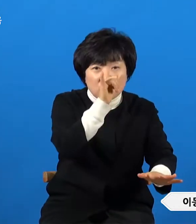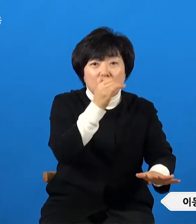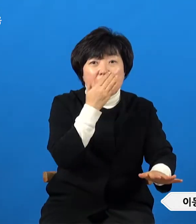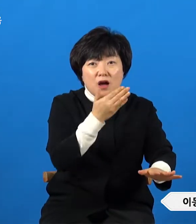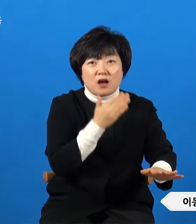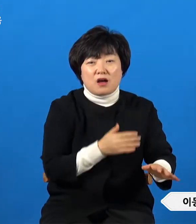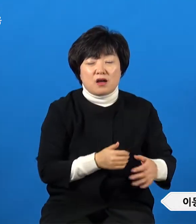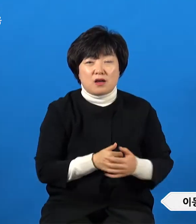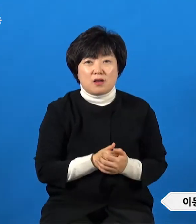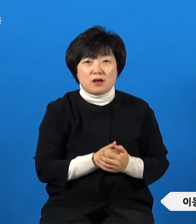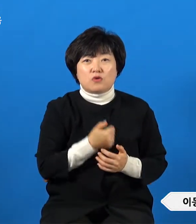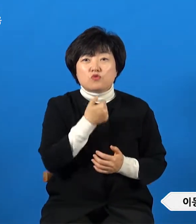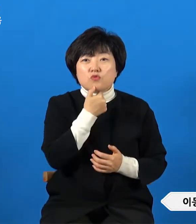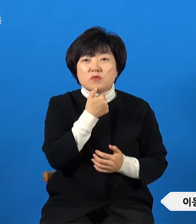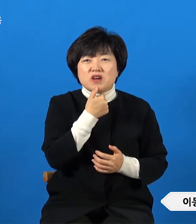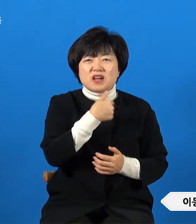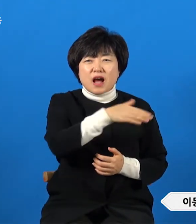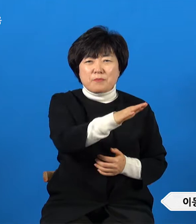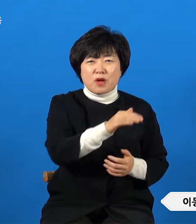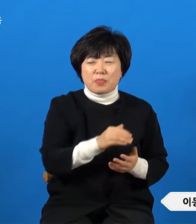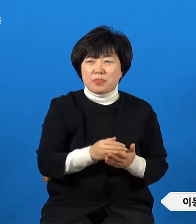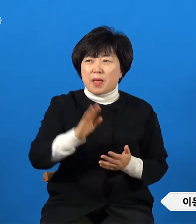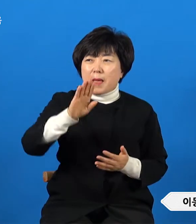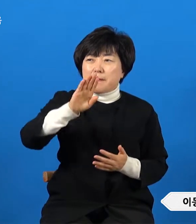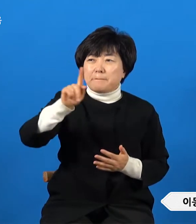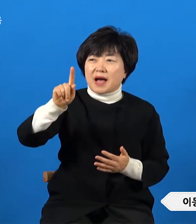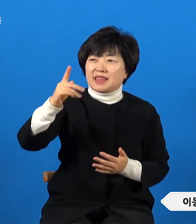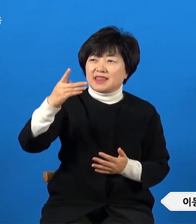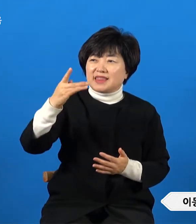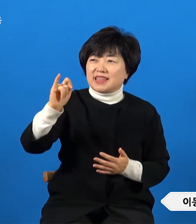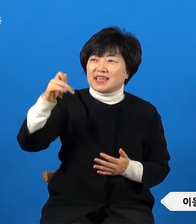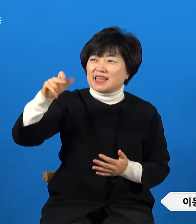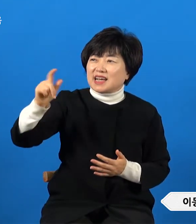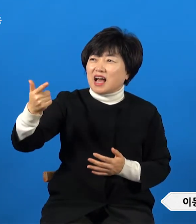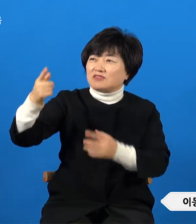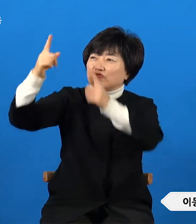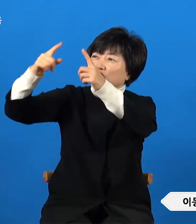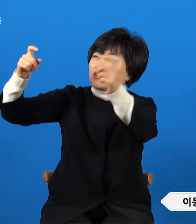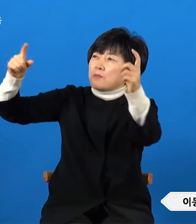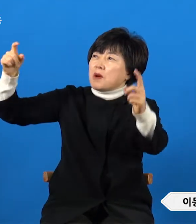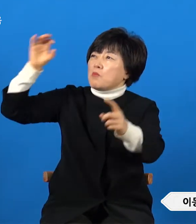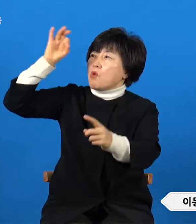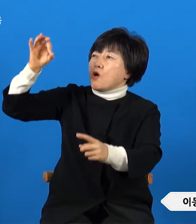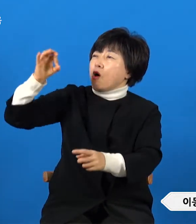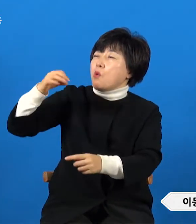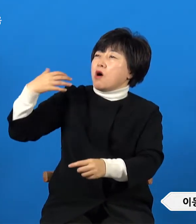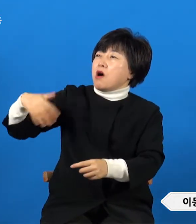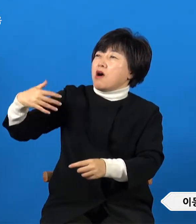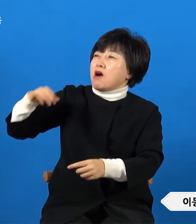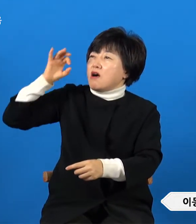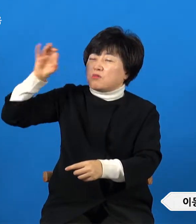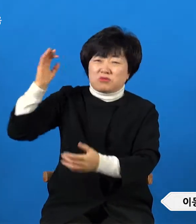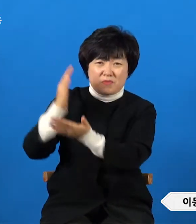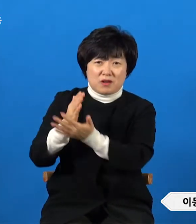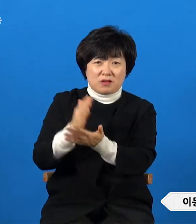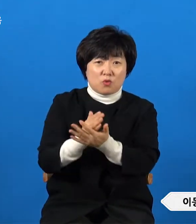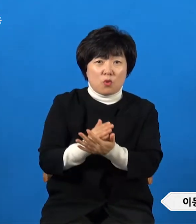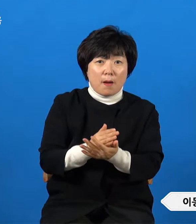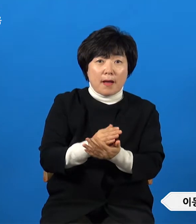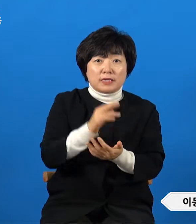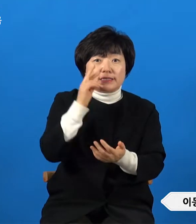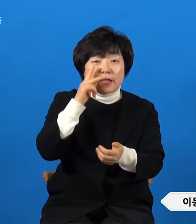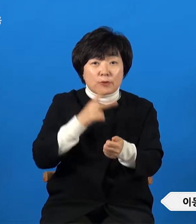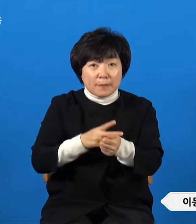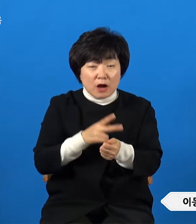가면 제발 바티칸 궁정만 보지 마시고 바울 순교 기념교회를 좀 찾아가세요. 가까워요. 얼마